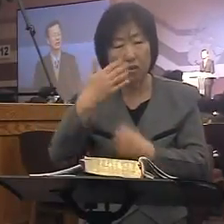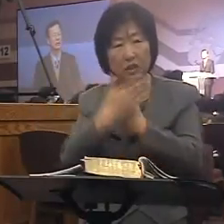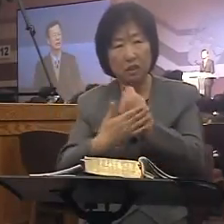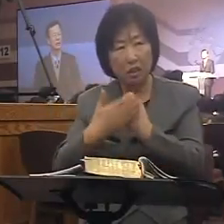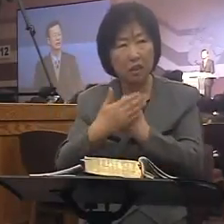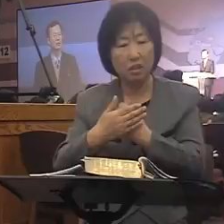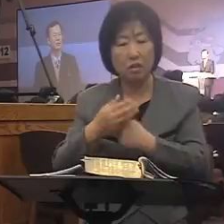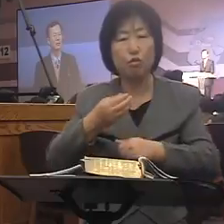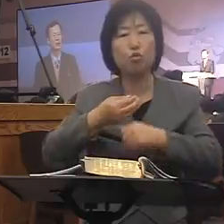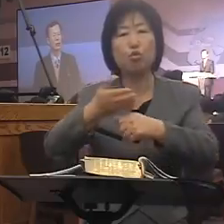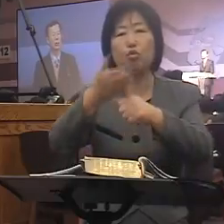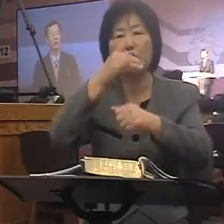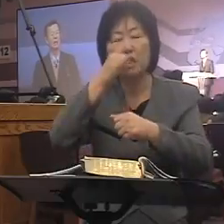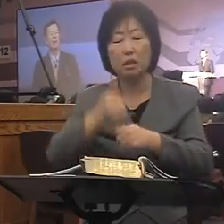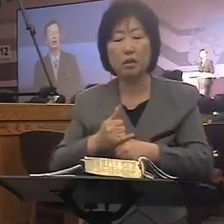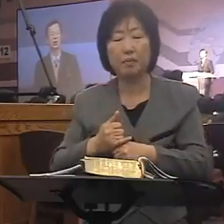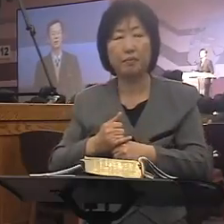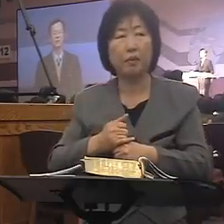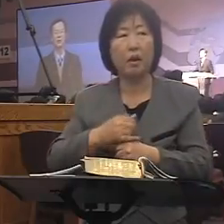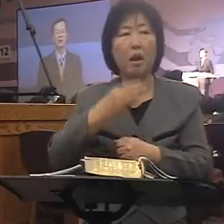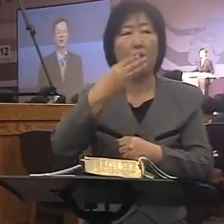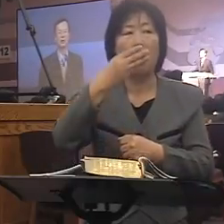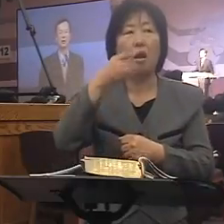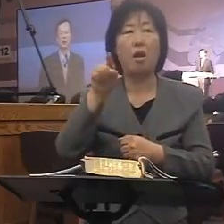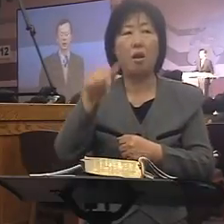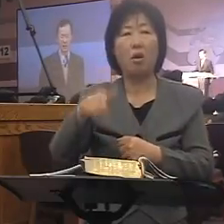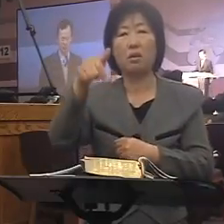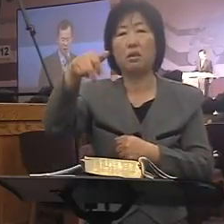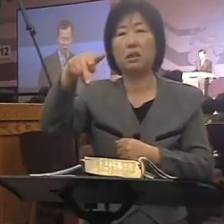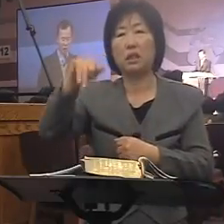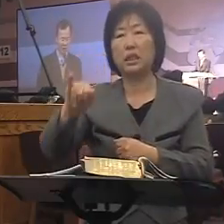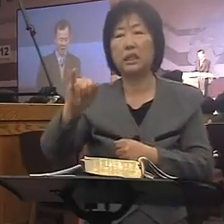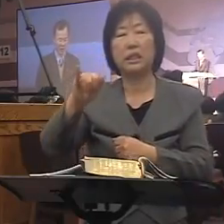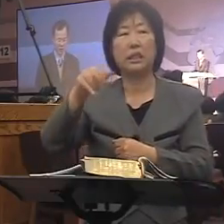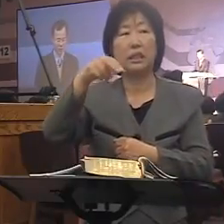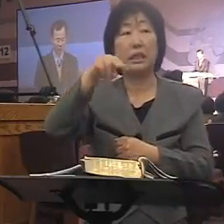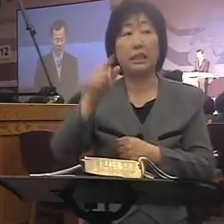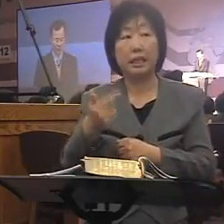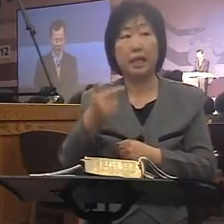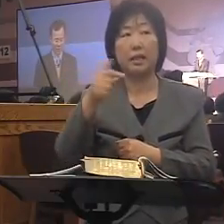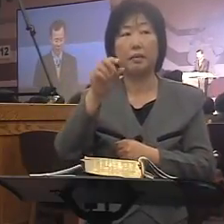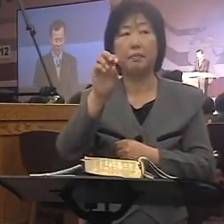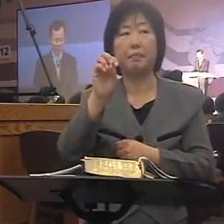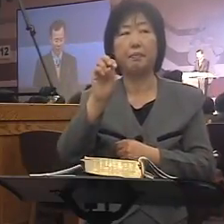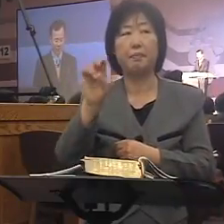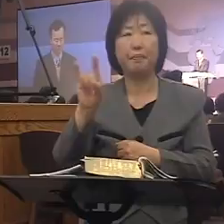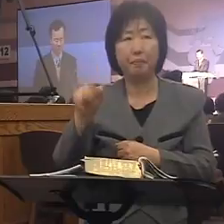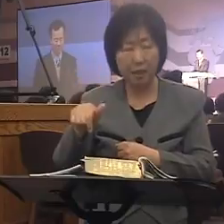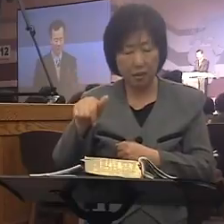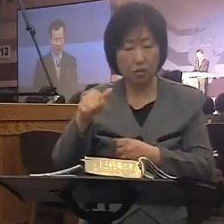있는 로키 산맥처럼 변할 수가 있다는 것입니다.